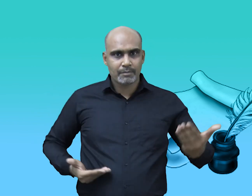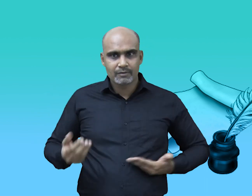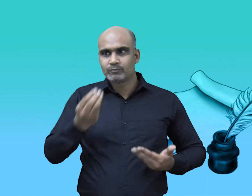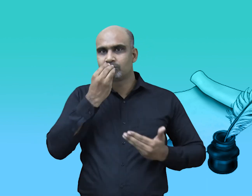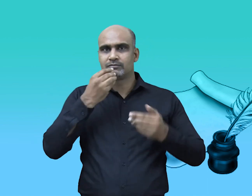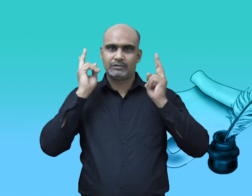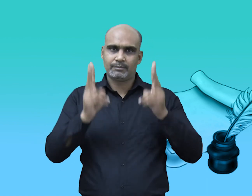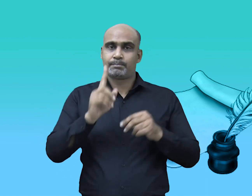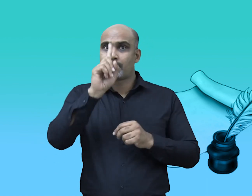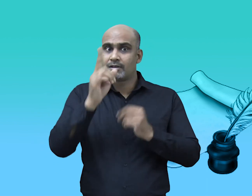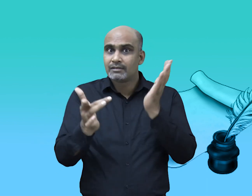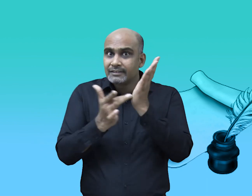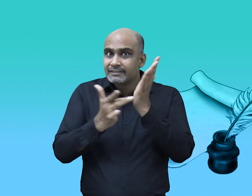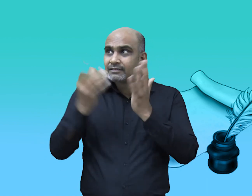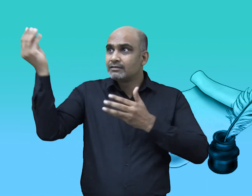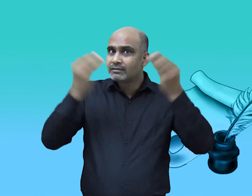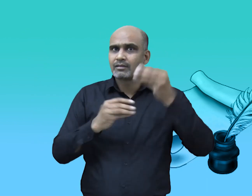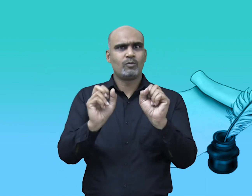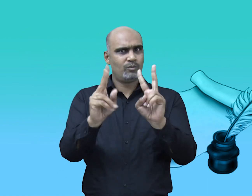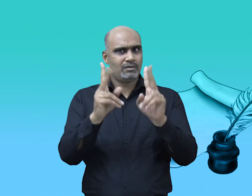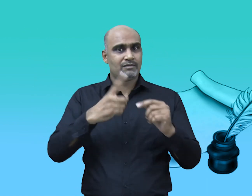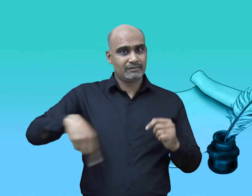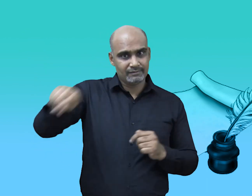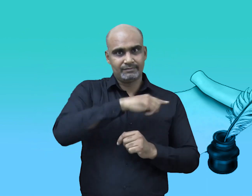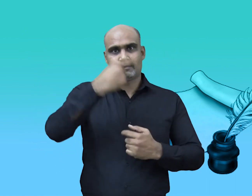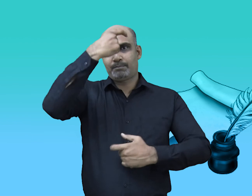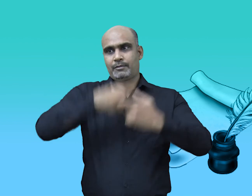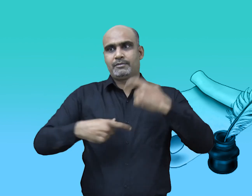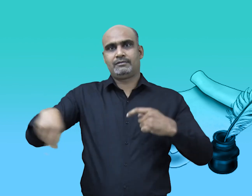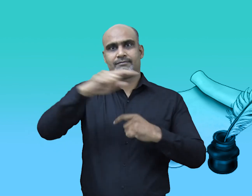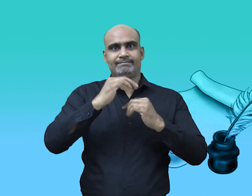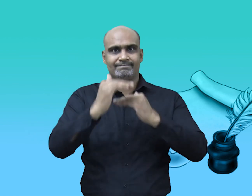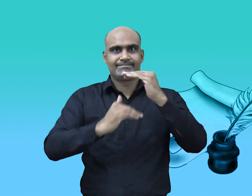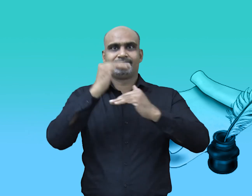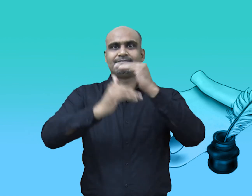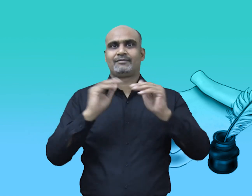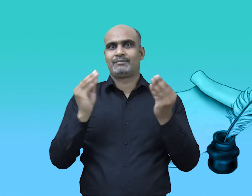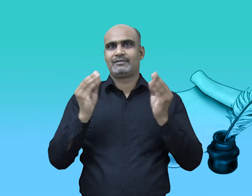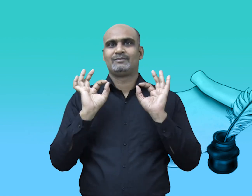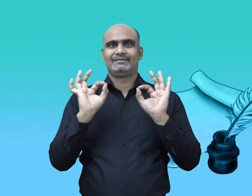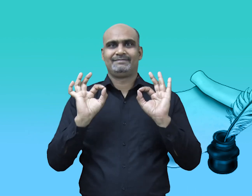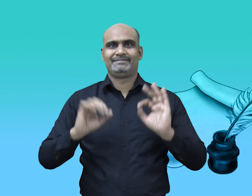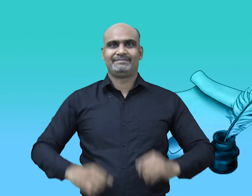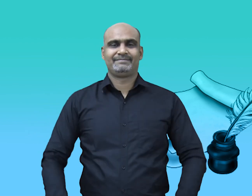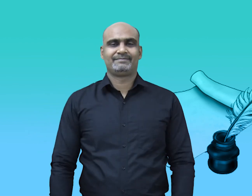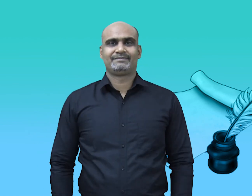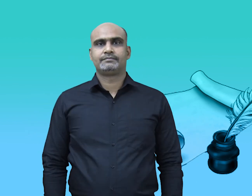में होता है, उस देश की संस्कृति से होता है। तकनीकों को अपनाने में कोई बुराई नहीं है, परंतु संस्कृति का महत्व देश में बने रहना